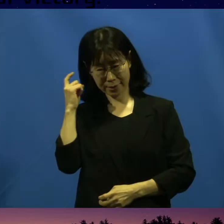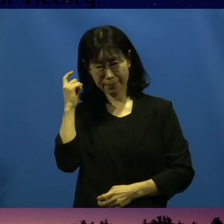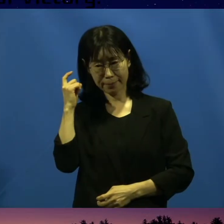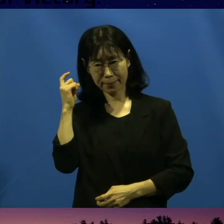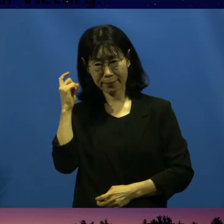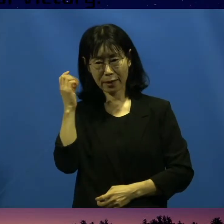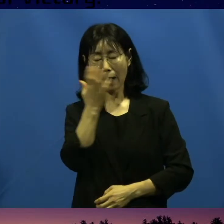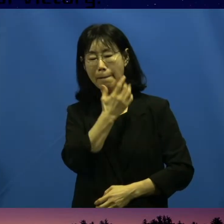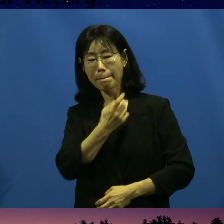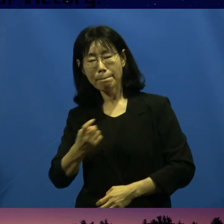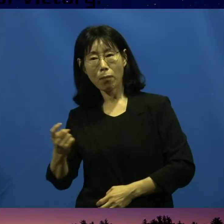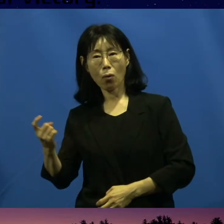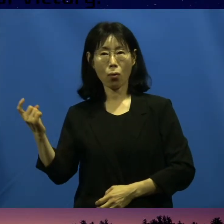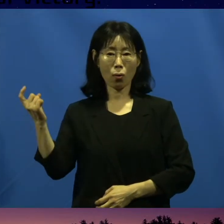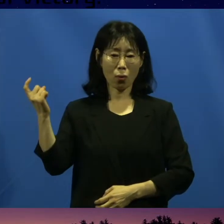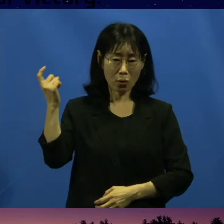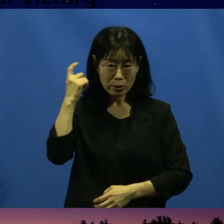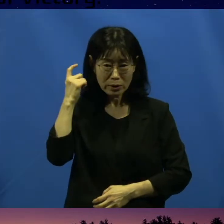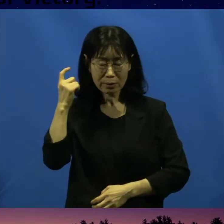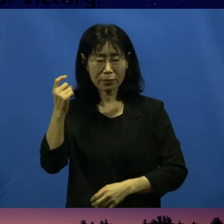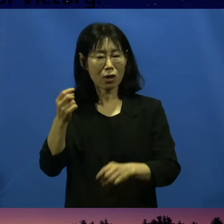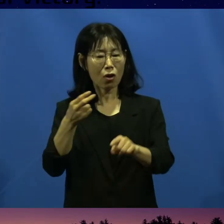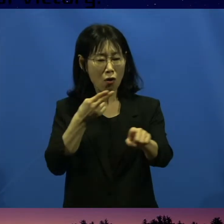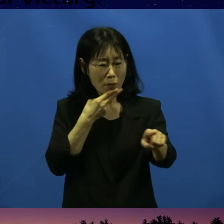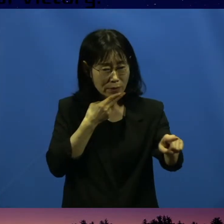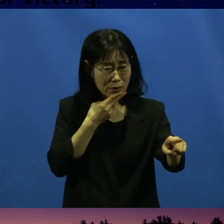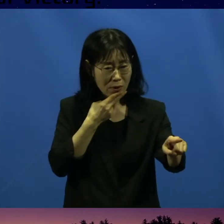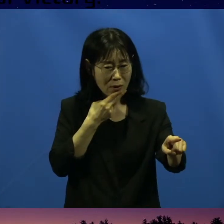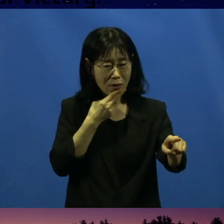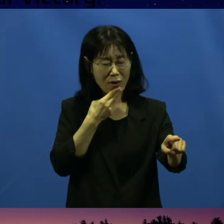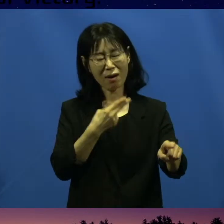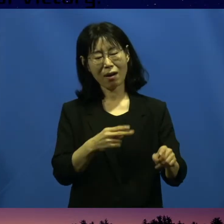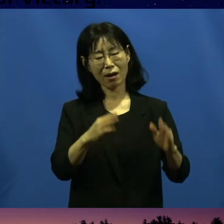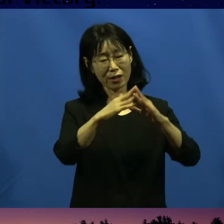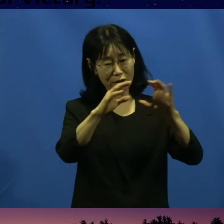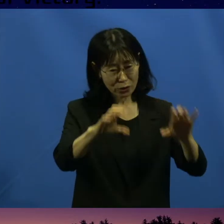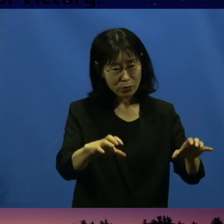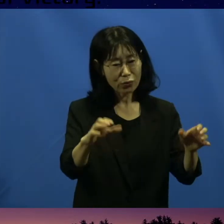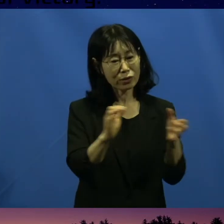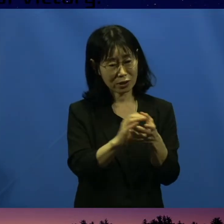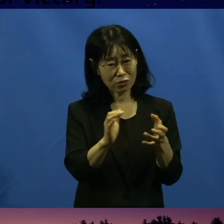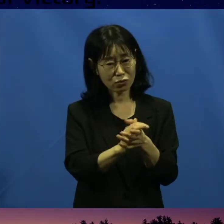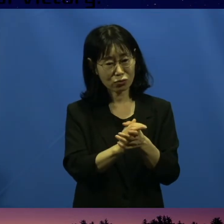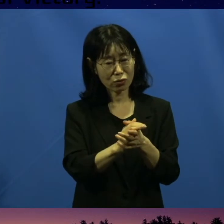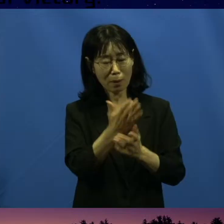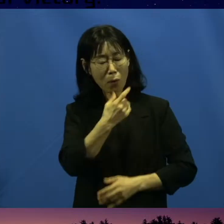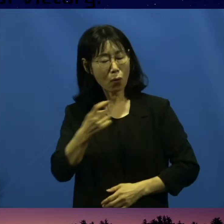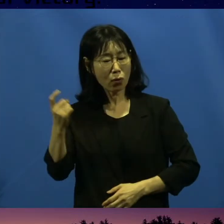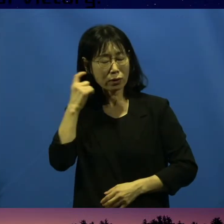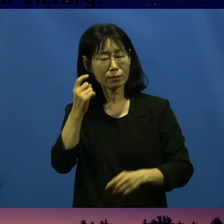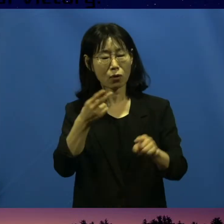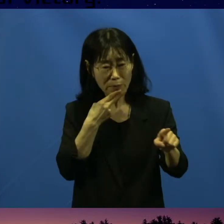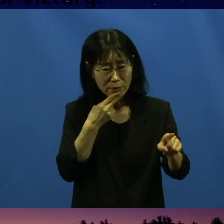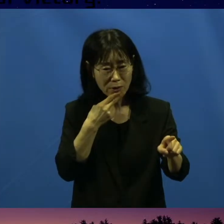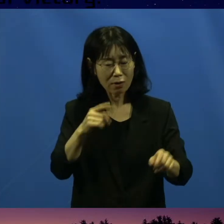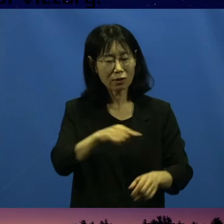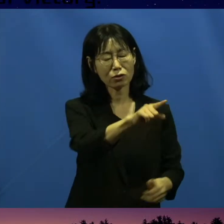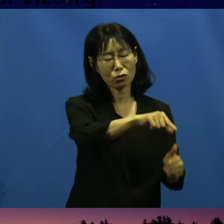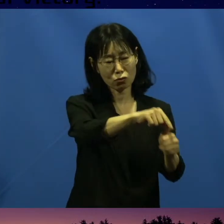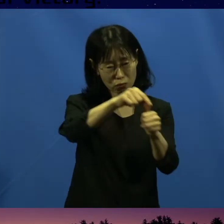복음이 망가진 우리의 이웃을, 우리의 친구들을, 우리의 동료들을 살릴 수 있는 길이라고